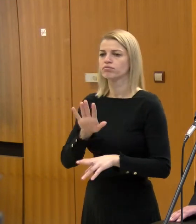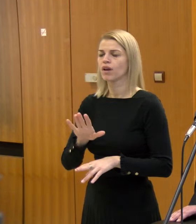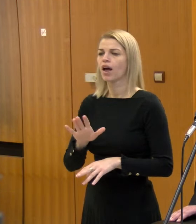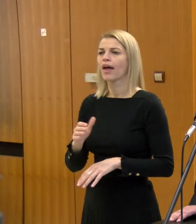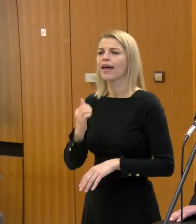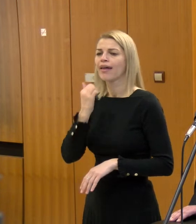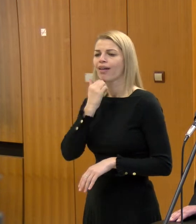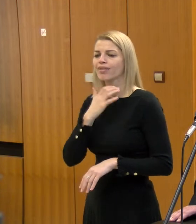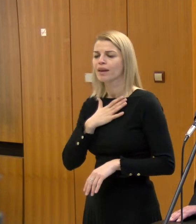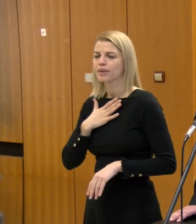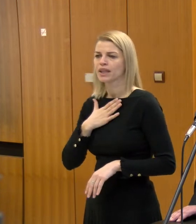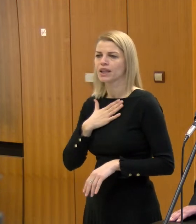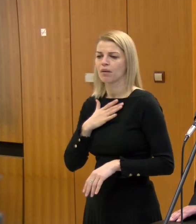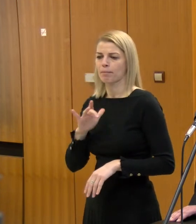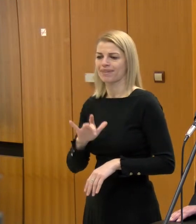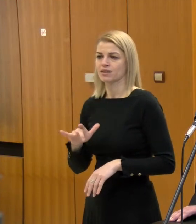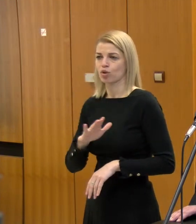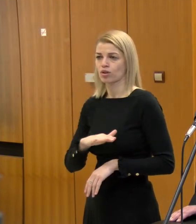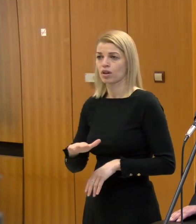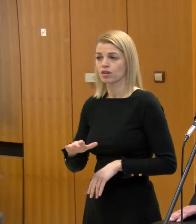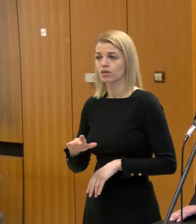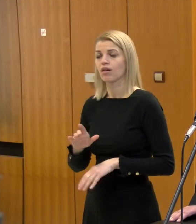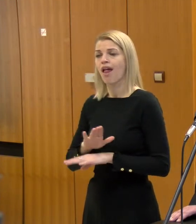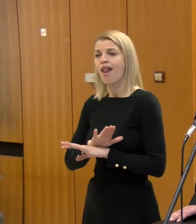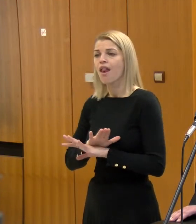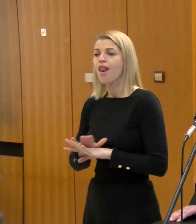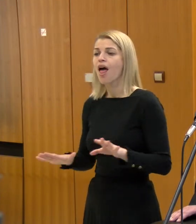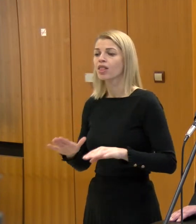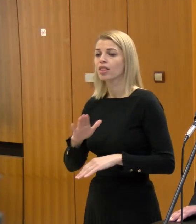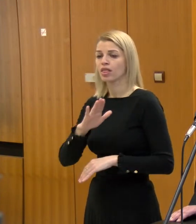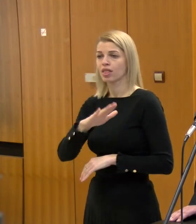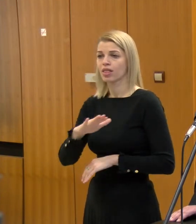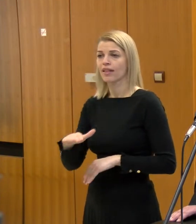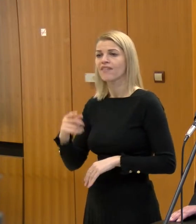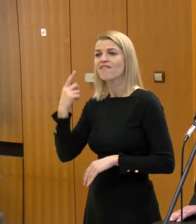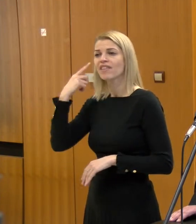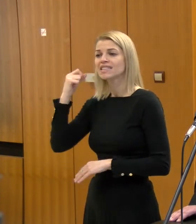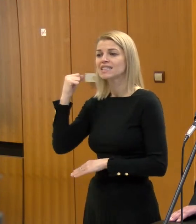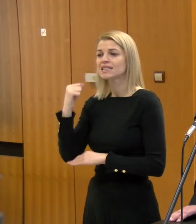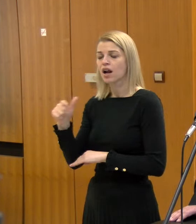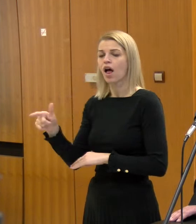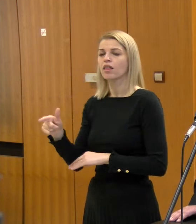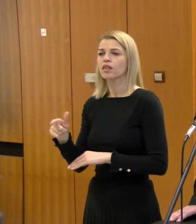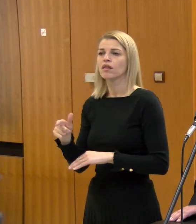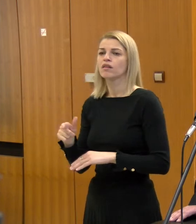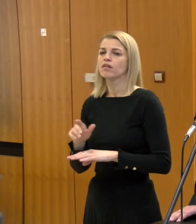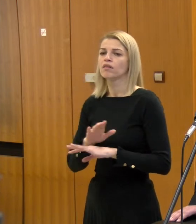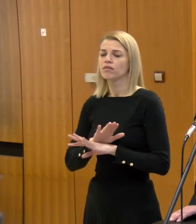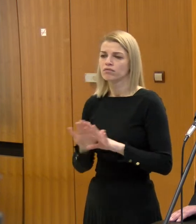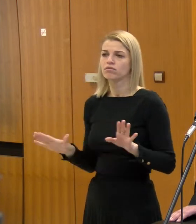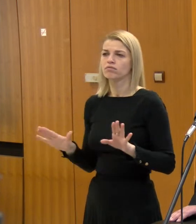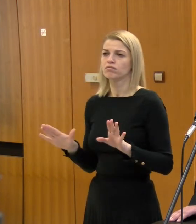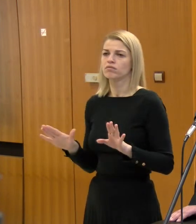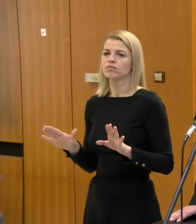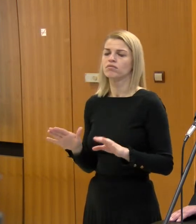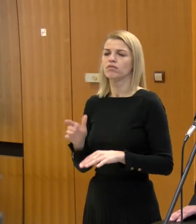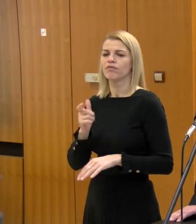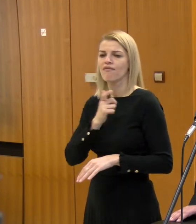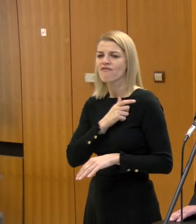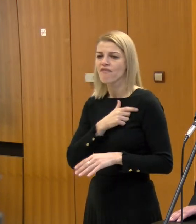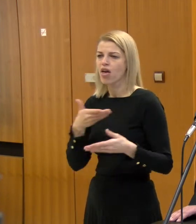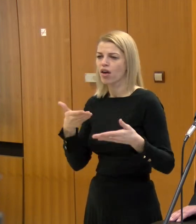intimného priestoru detí, ale má deti o týchto veciach na vedeckom základe patričným spôsobom, v patričnom